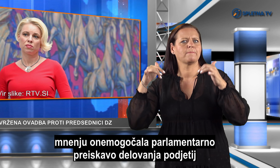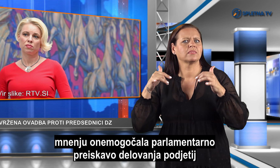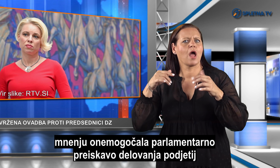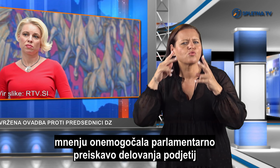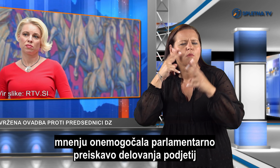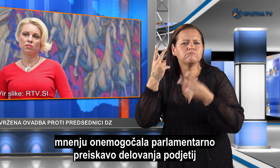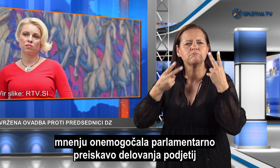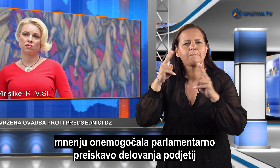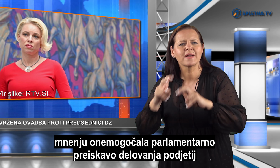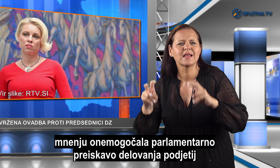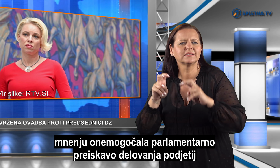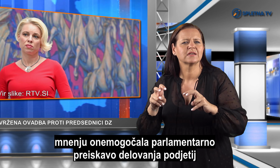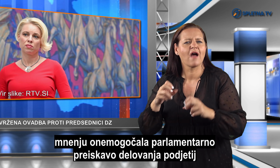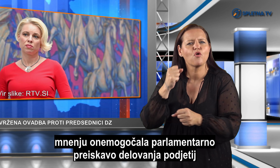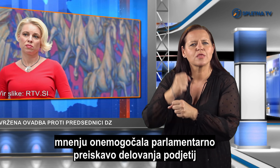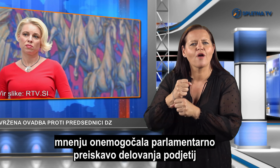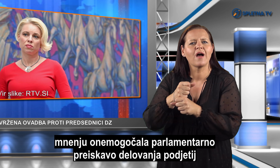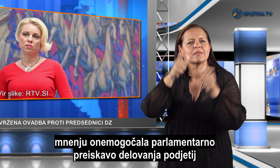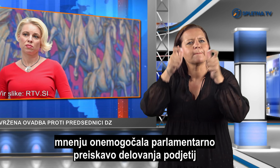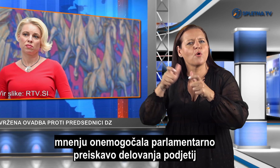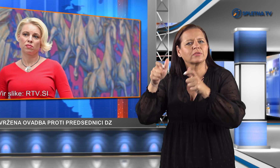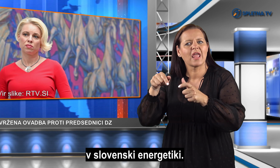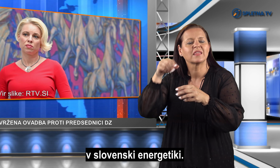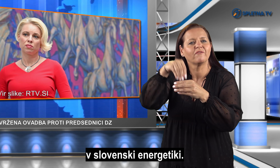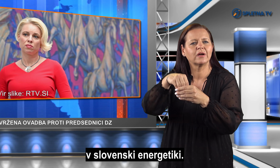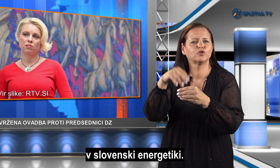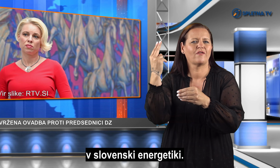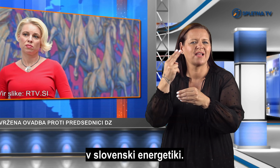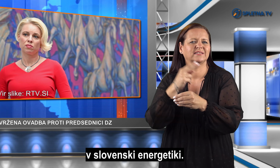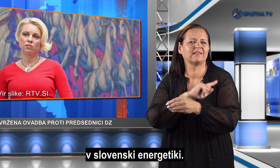delovanja podjetij v slovenski energetiki.